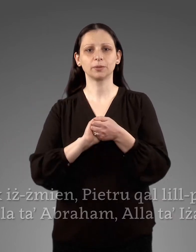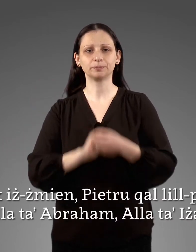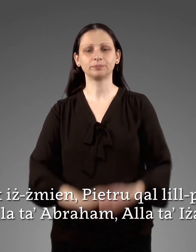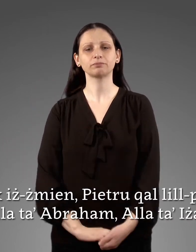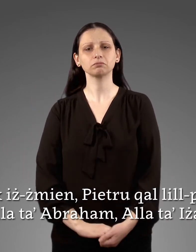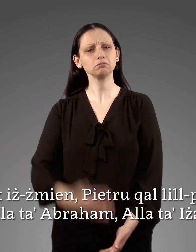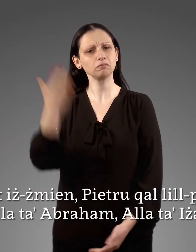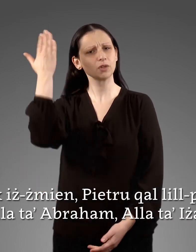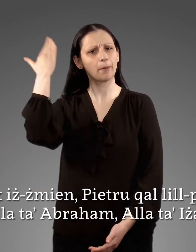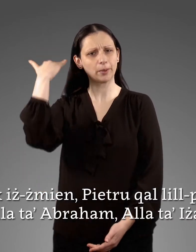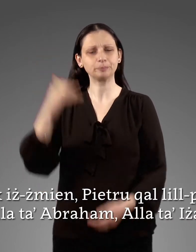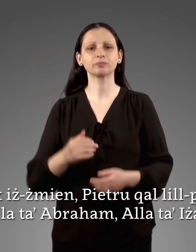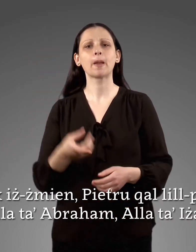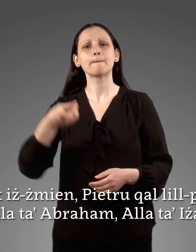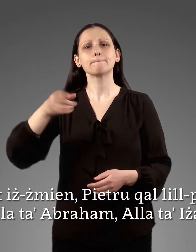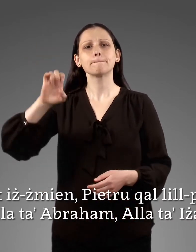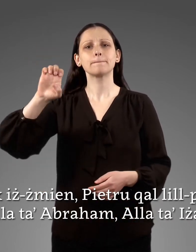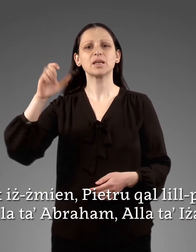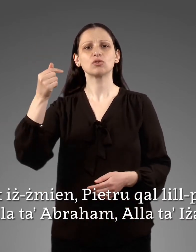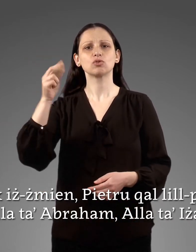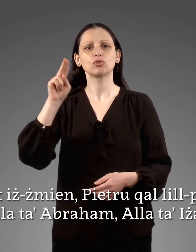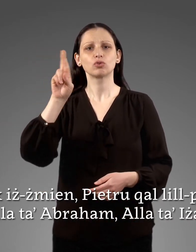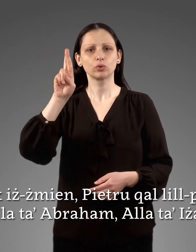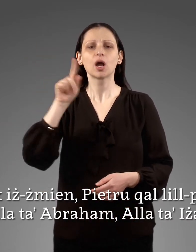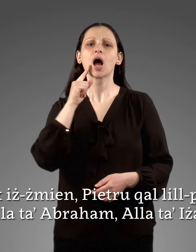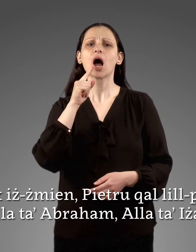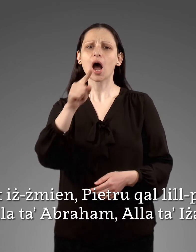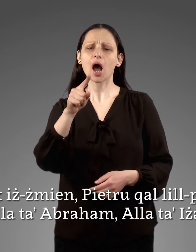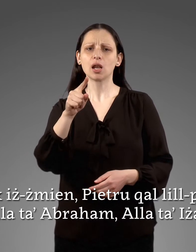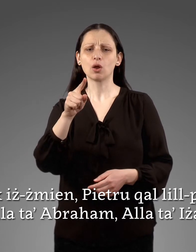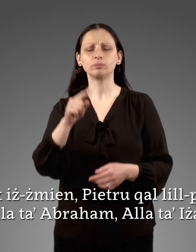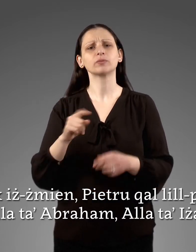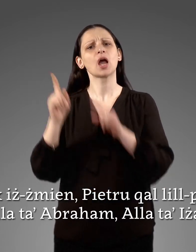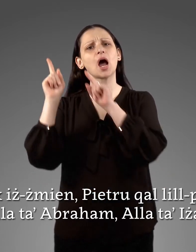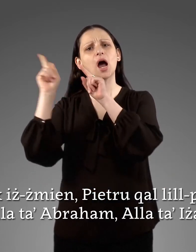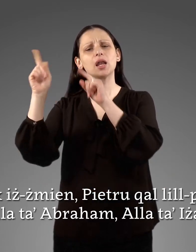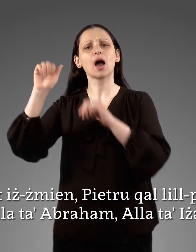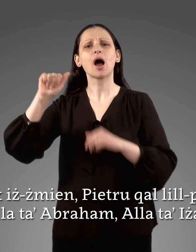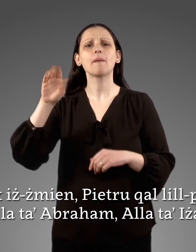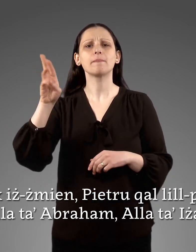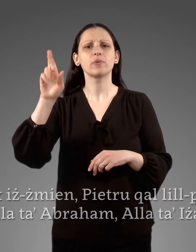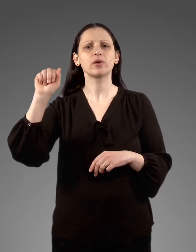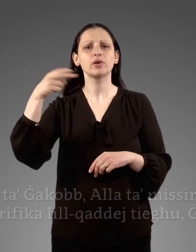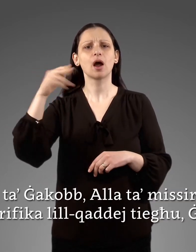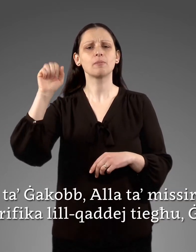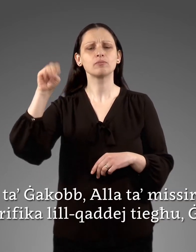داك الزمين بيترو قال للبوبلو قال تا أبرام قال تا إيزاك وقال تا